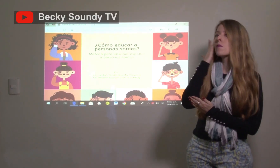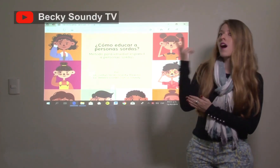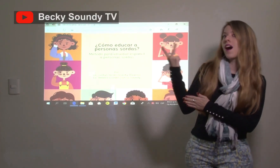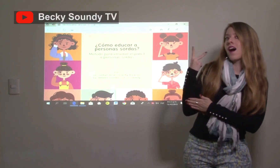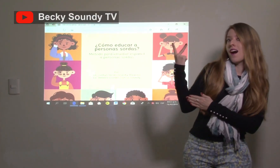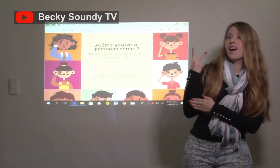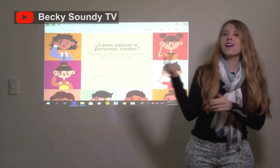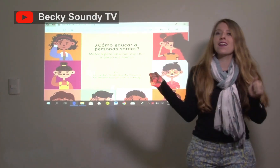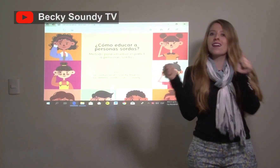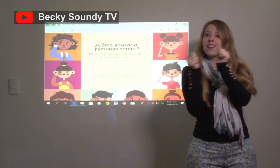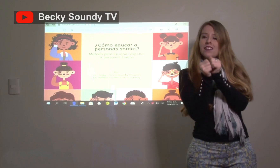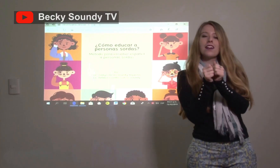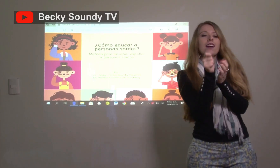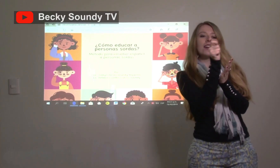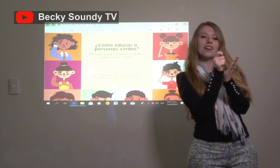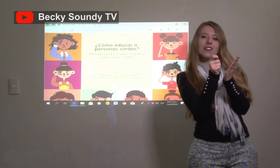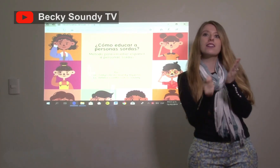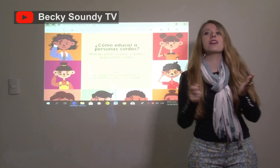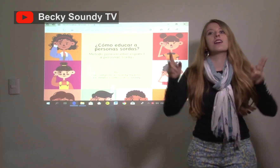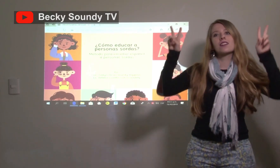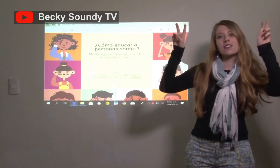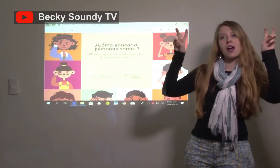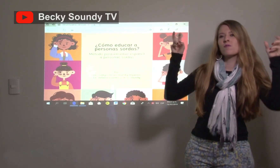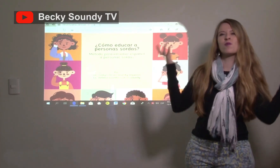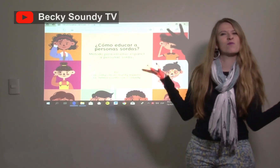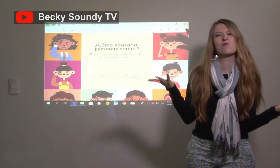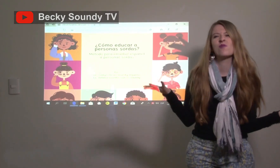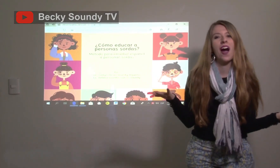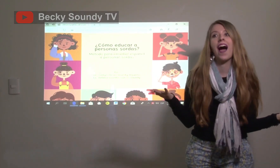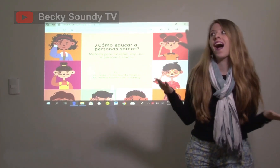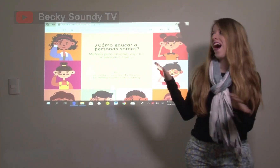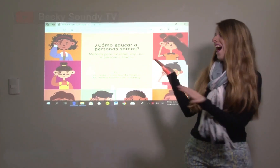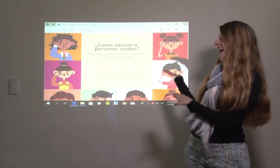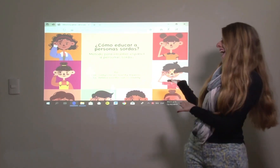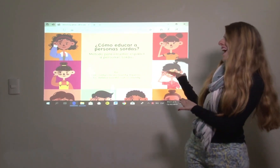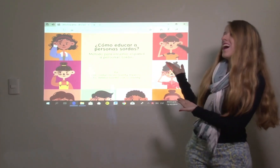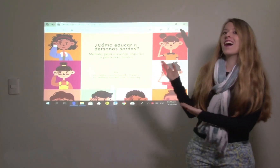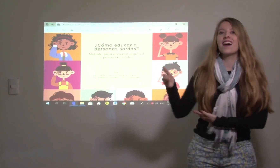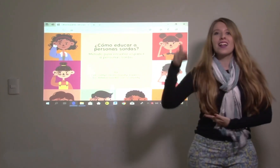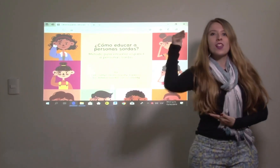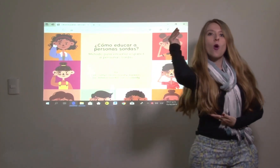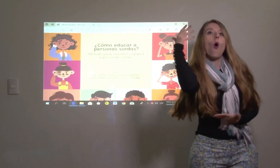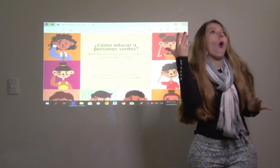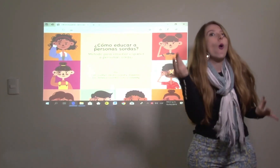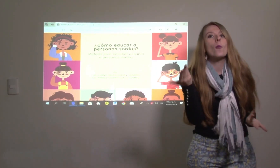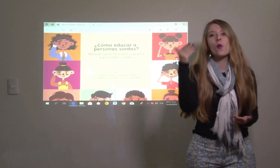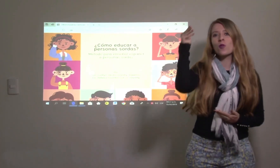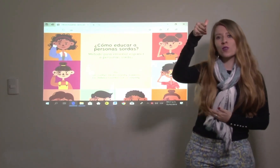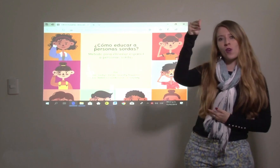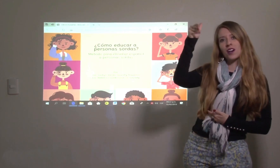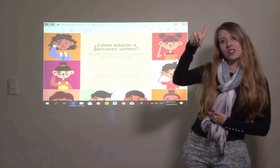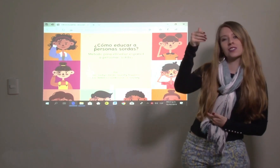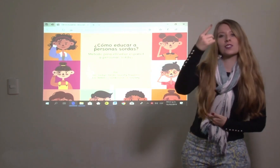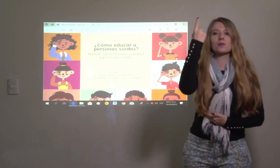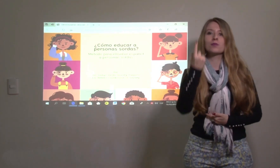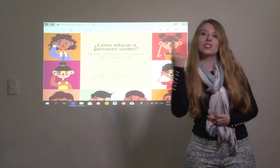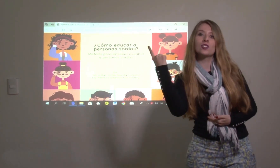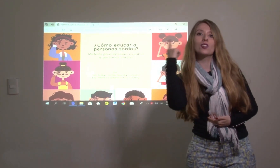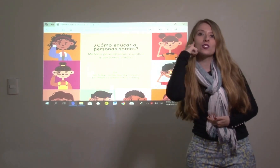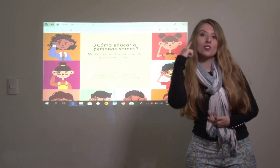mi mamá, ambas. Escribimos esto, ¿y qué tema? ¿Cómo educar a